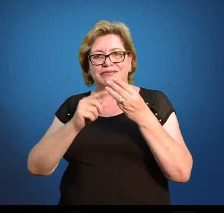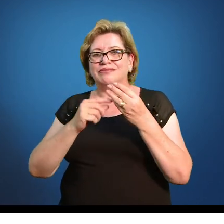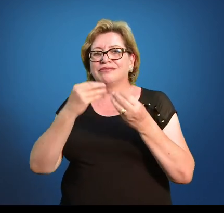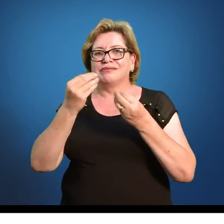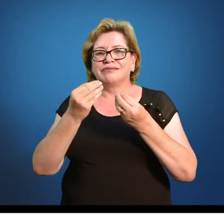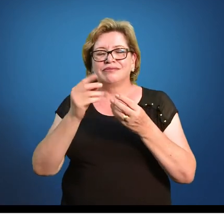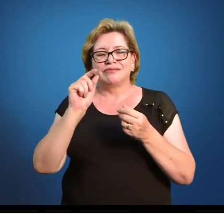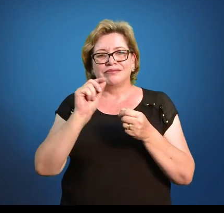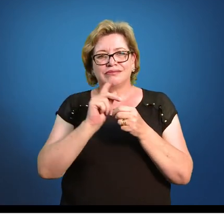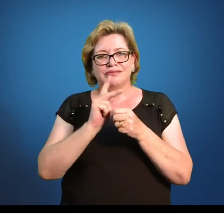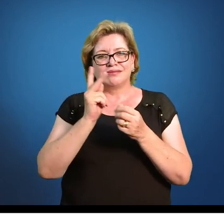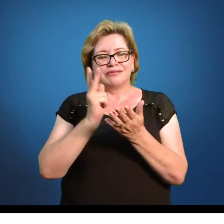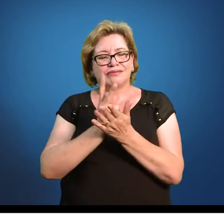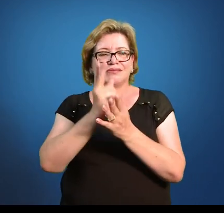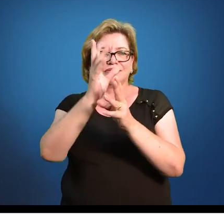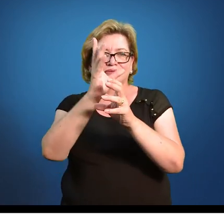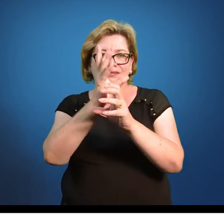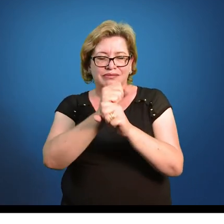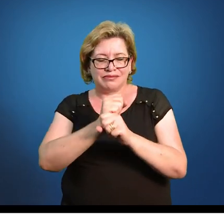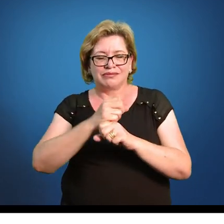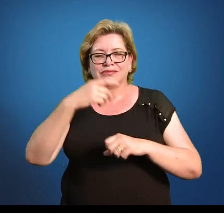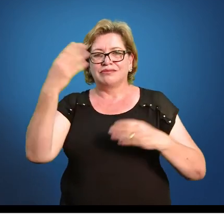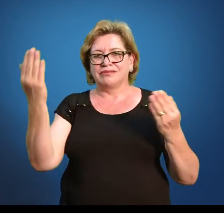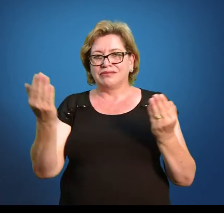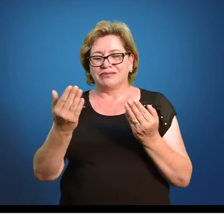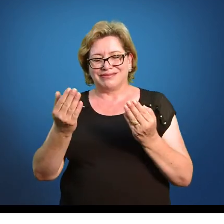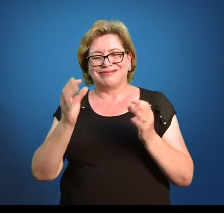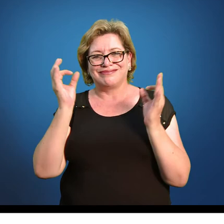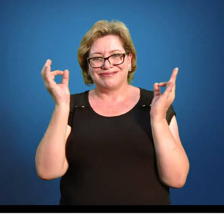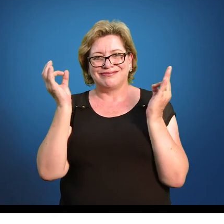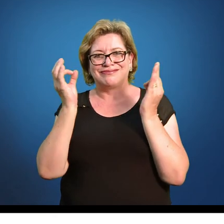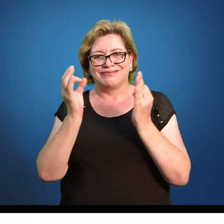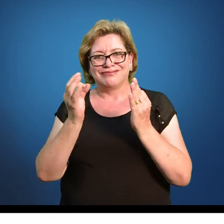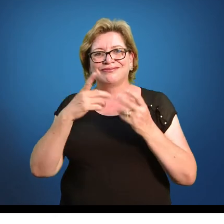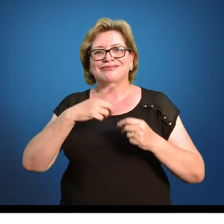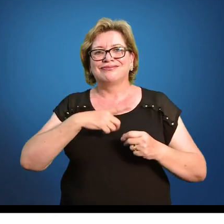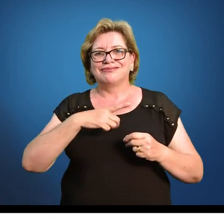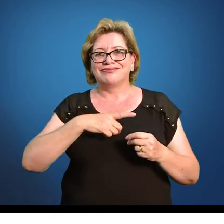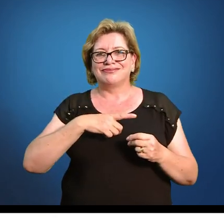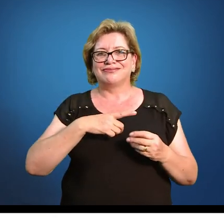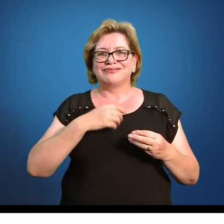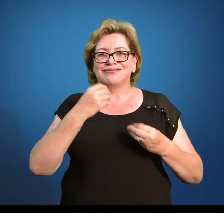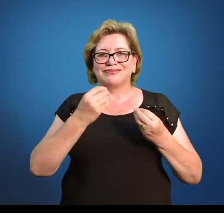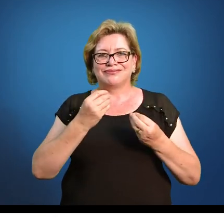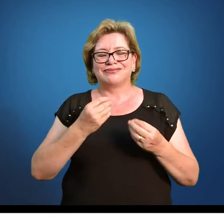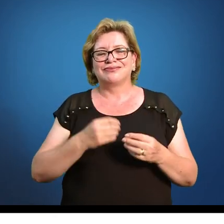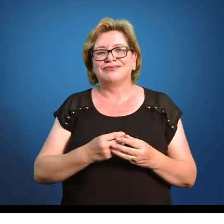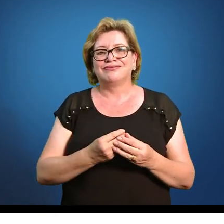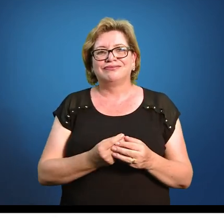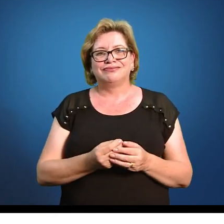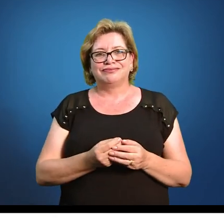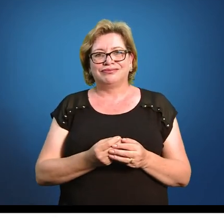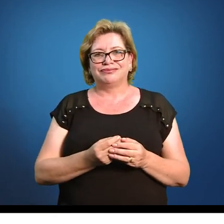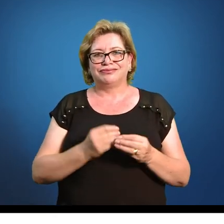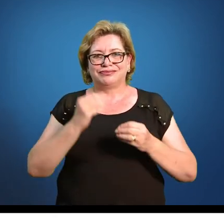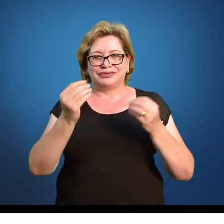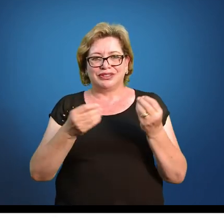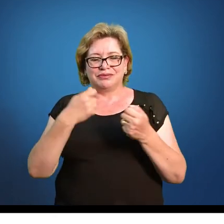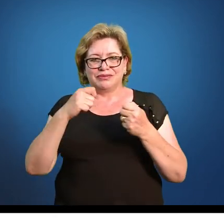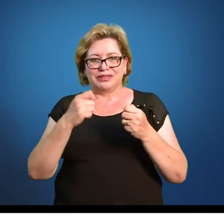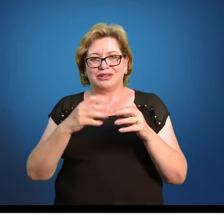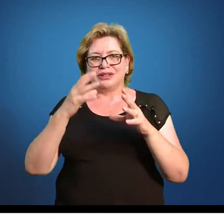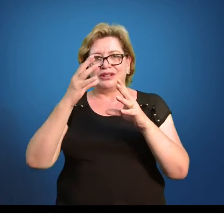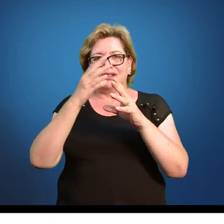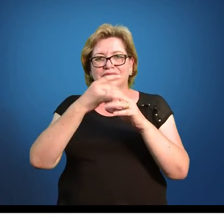prova. Agora sim, eu vou ter, né, a minha média ponderada. Então eu vou precisar